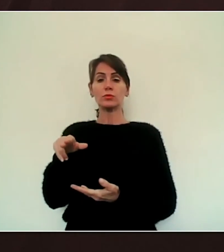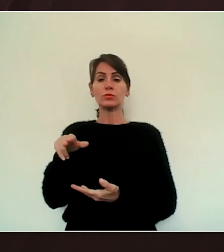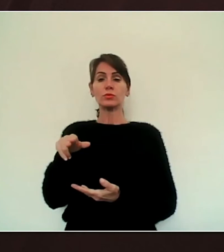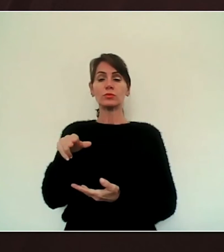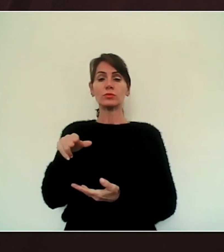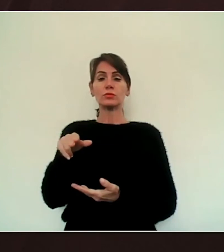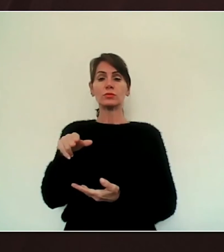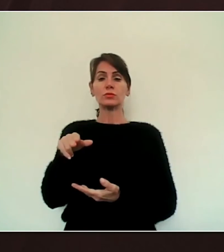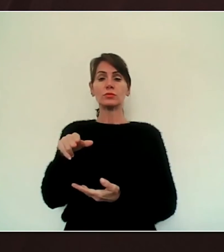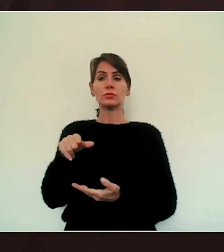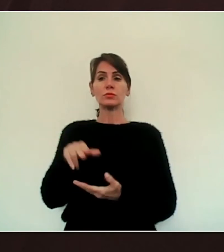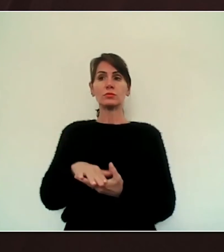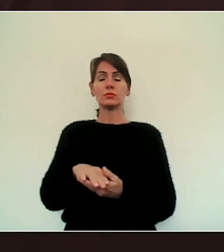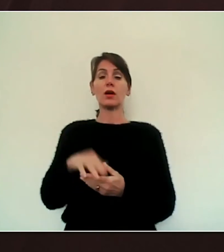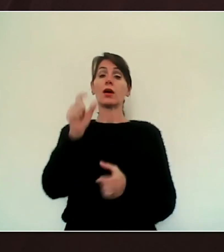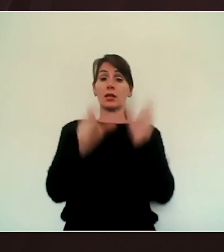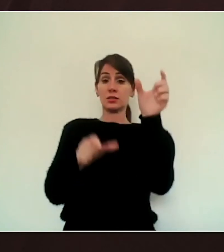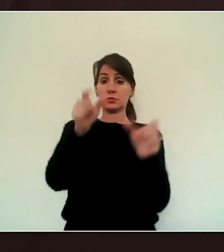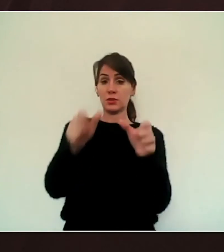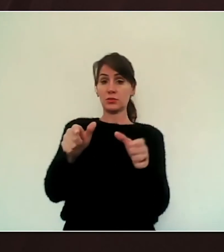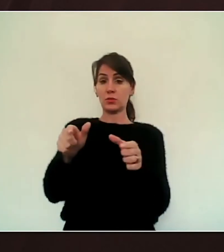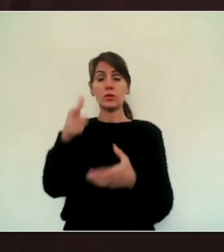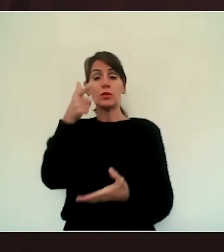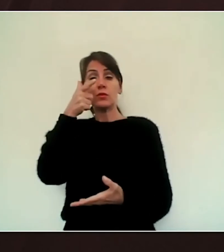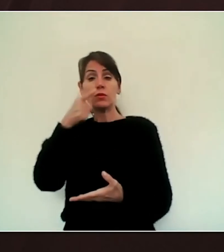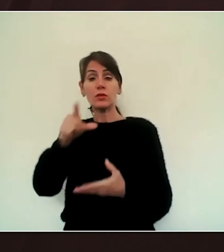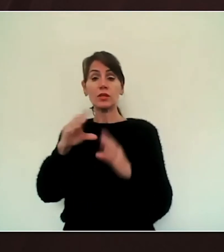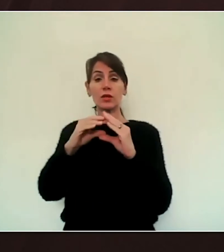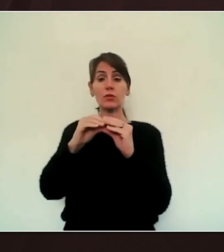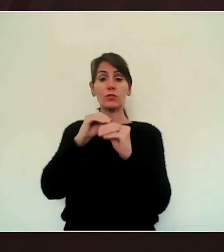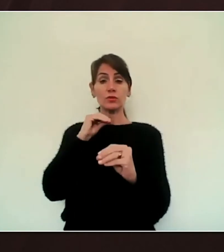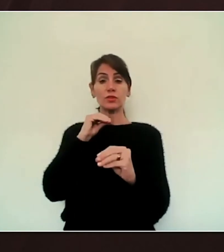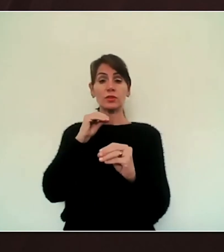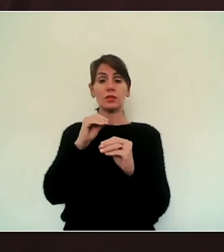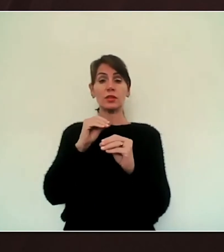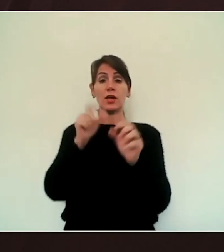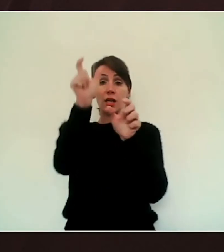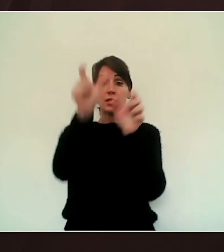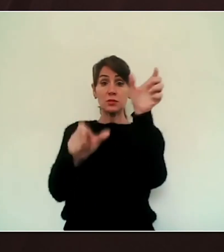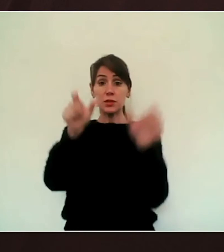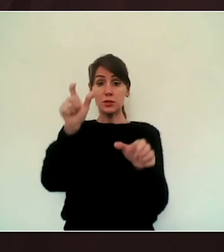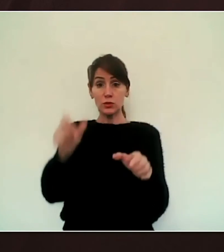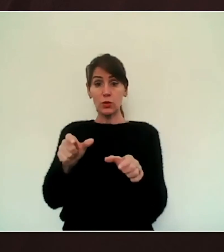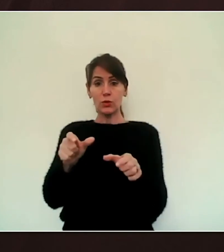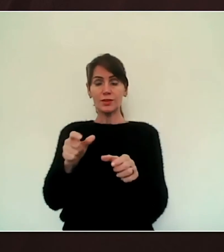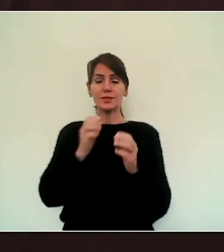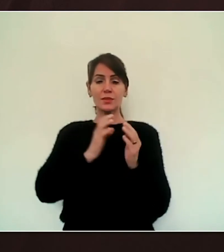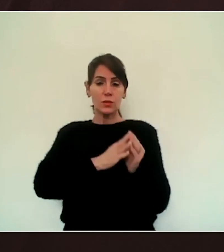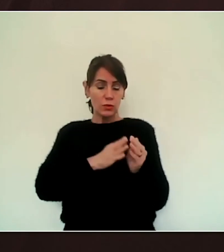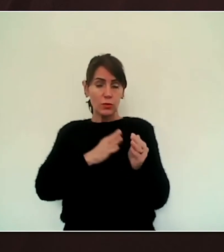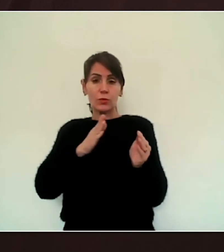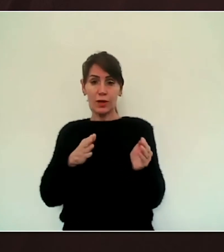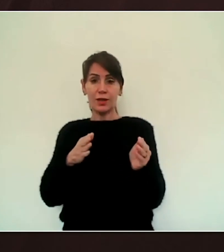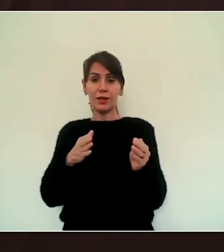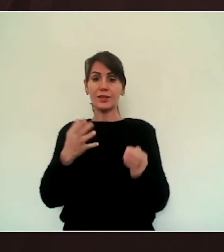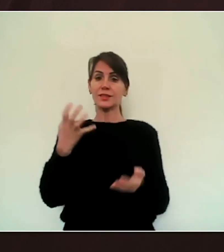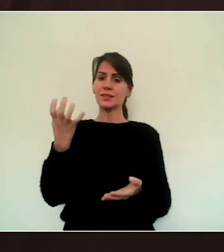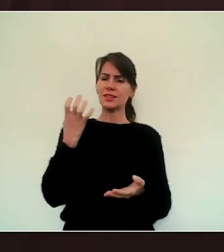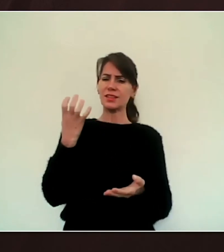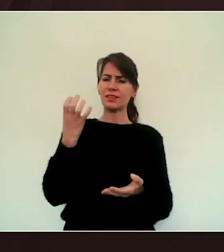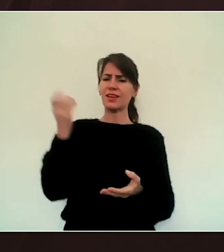parece que não conseguem mais fugir. Pessoas com o coração aberto, coração contrito, procurando a Deus. Eles estão